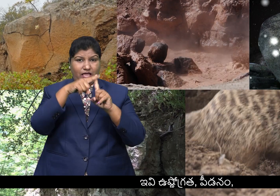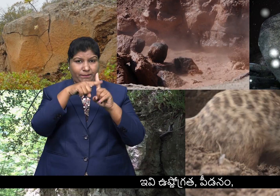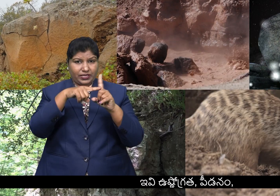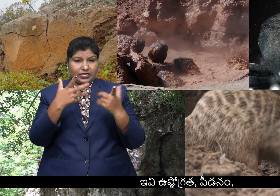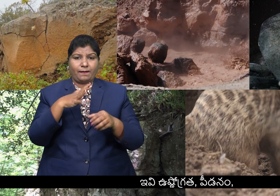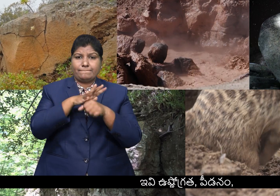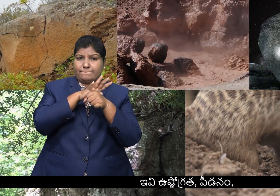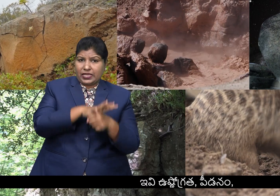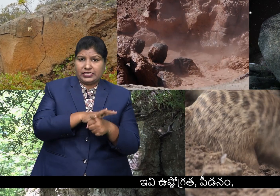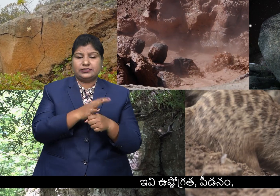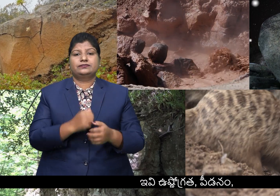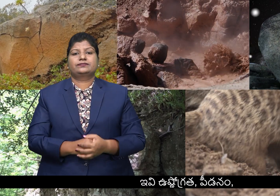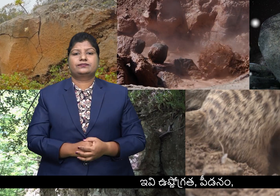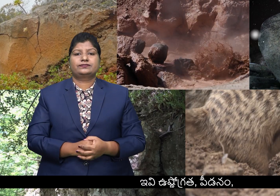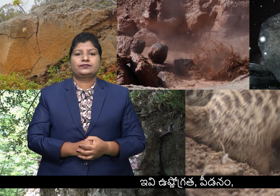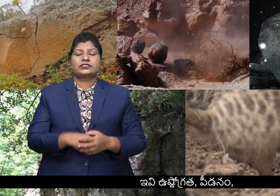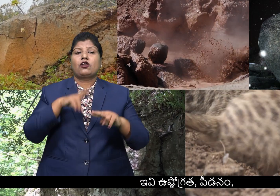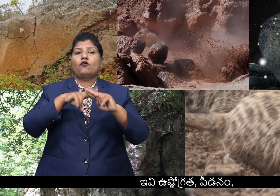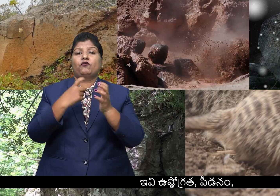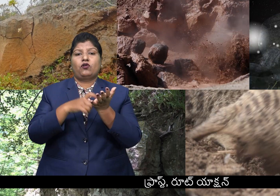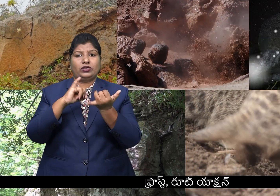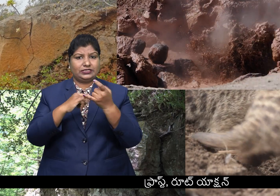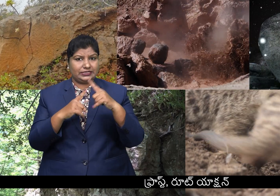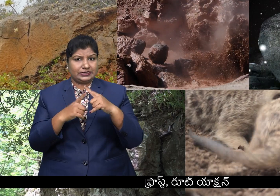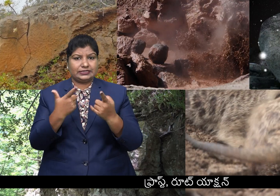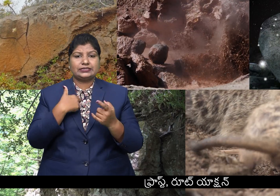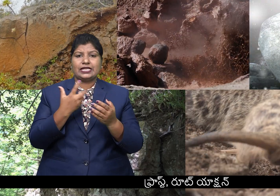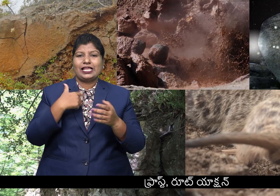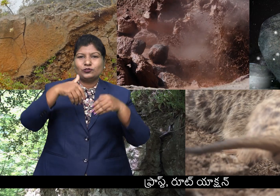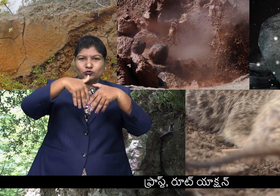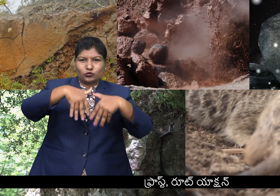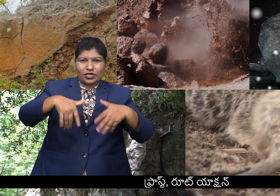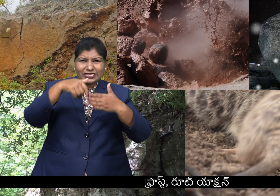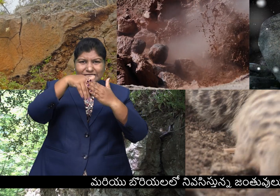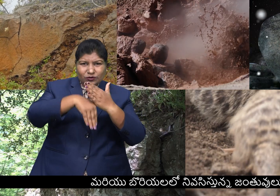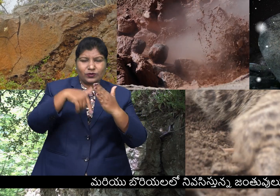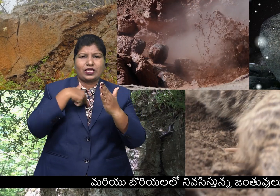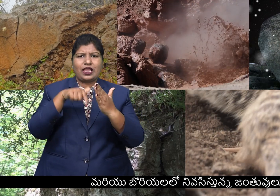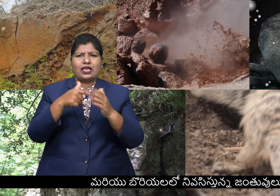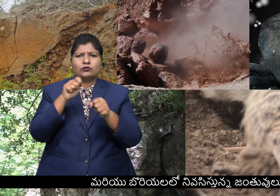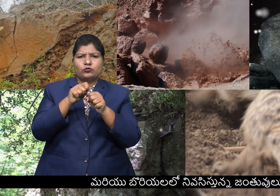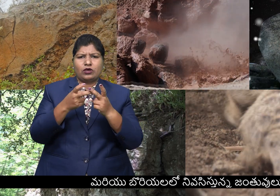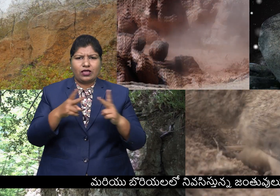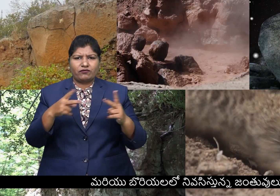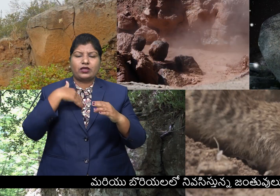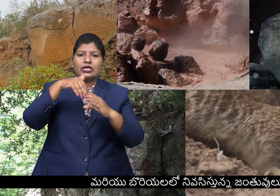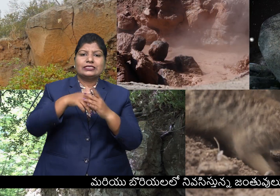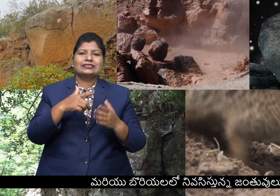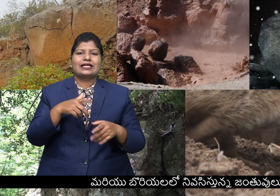ఇవి ఉష్ణోగ్రత, పీడనం, ఫ్రాస్ట్, రూట్ యాక్షన్ మరియు బొరియలలో నివసిస్తున్న జంతువులు.